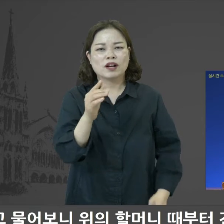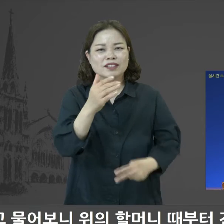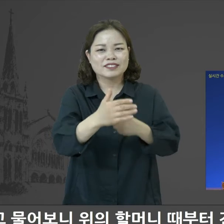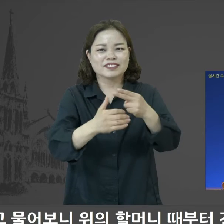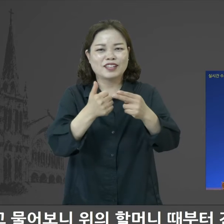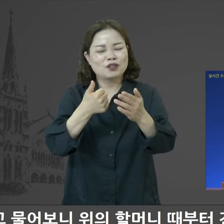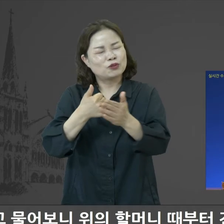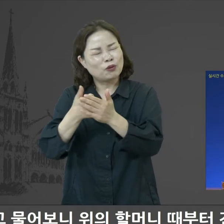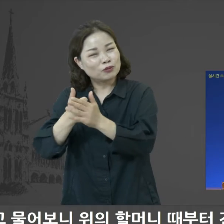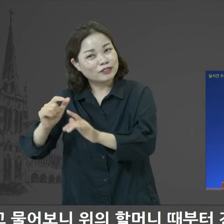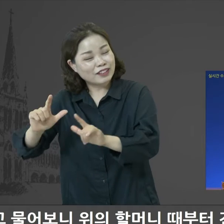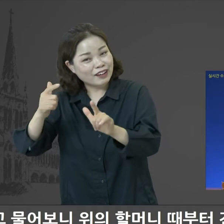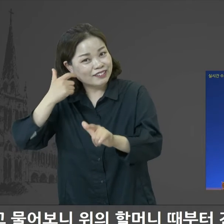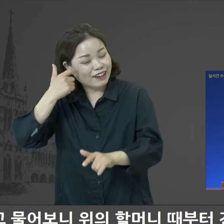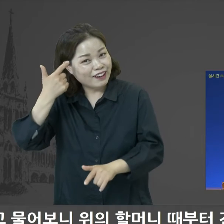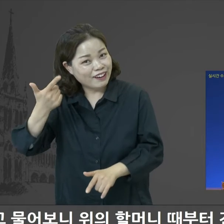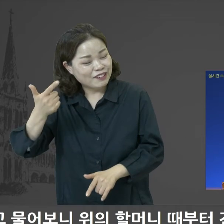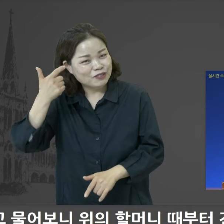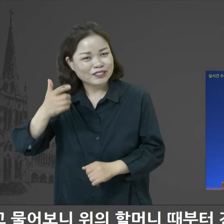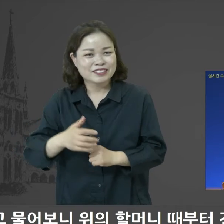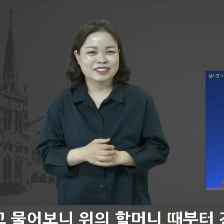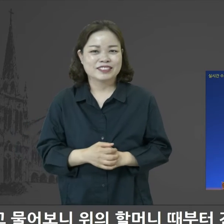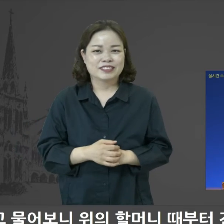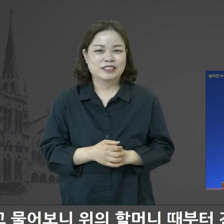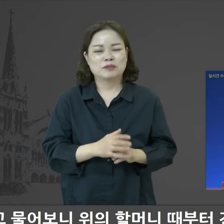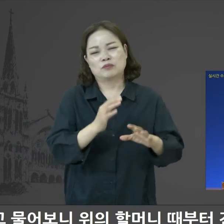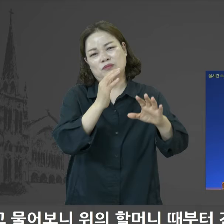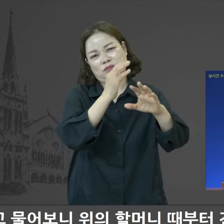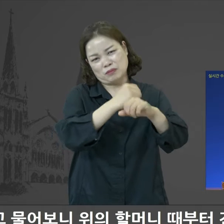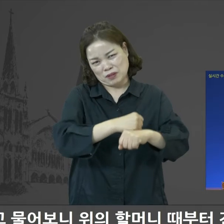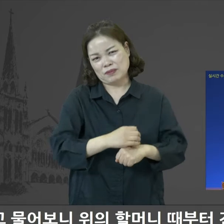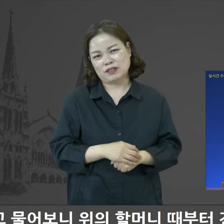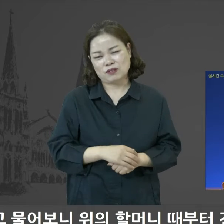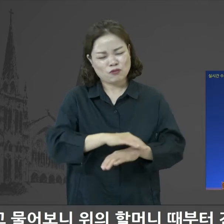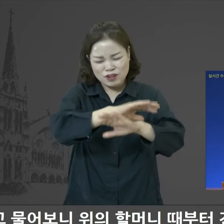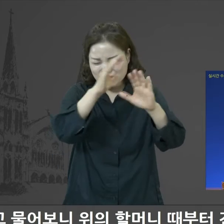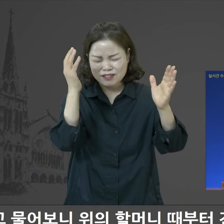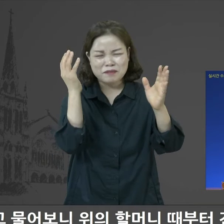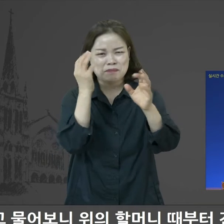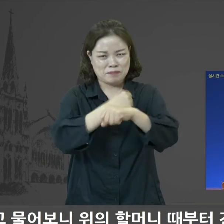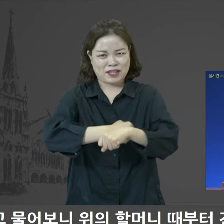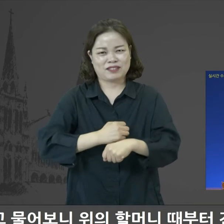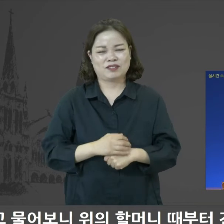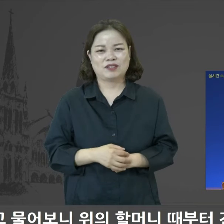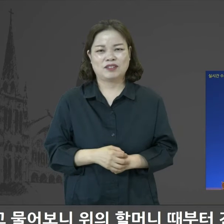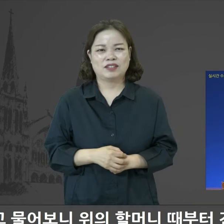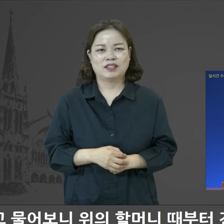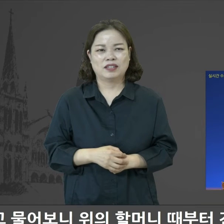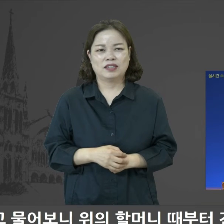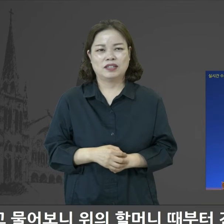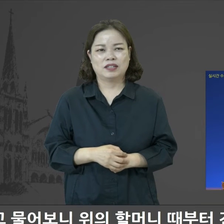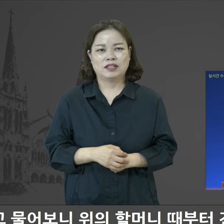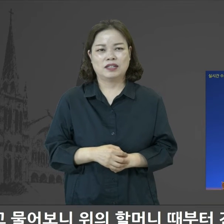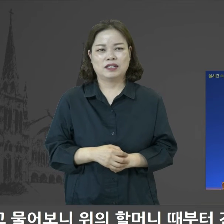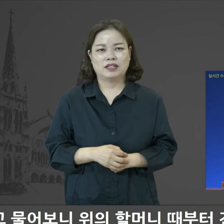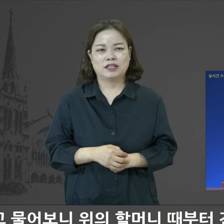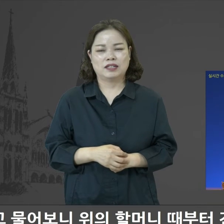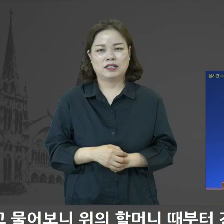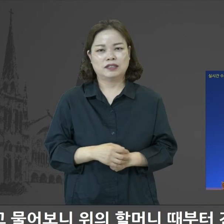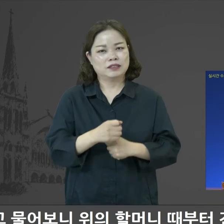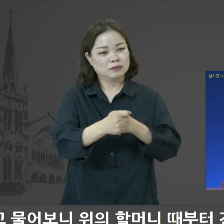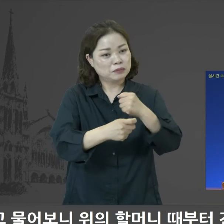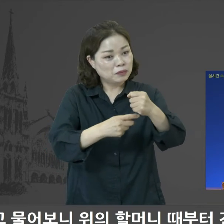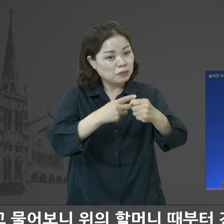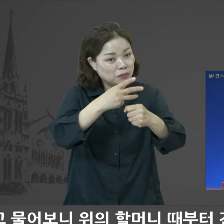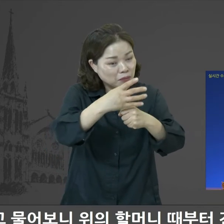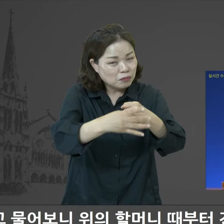같아요. 그 도움이 멸망이었습니다. 쫄딱 망했죠. 그러니까 저도 뭐 몇십 년을 섬겼는지